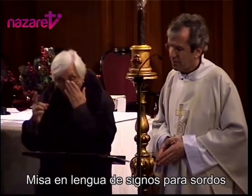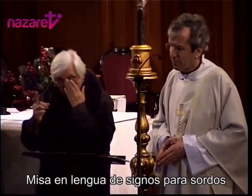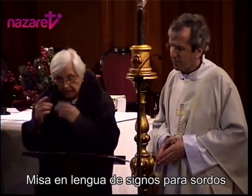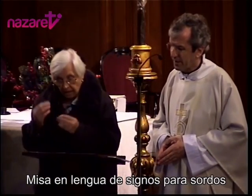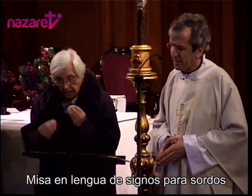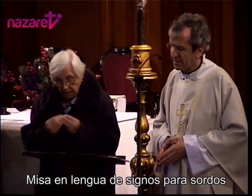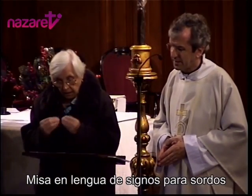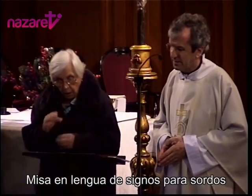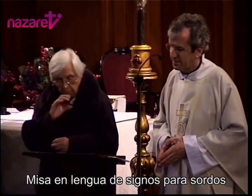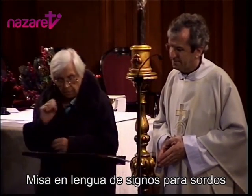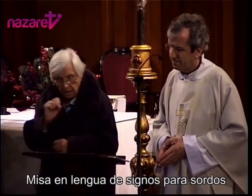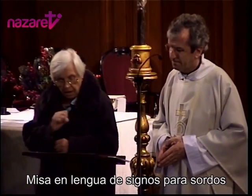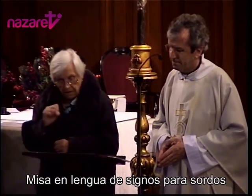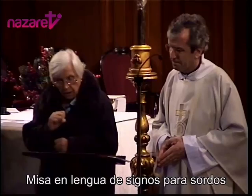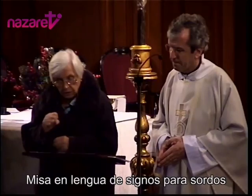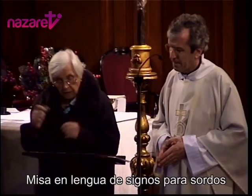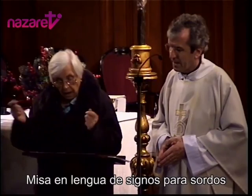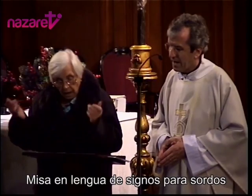que hizo proezas.